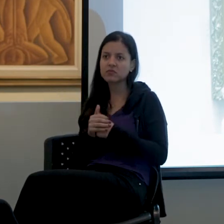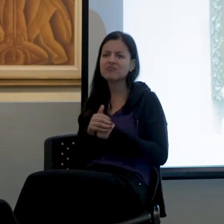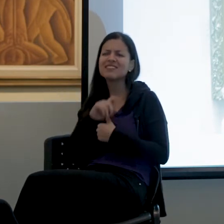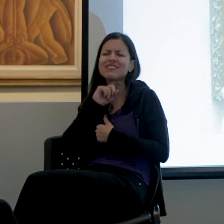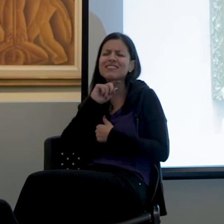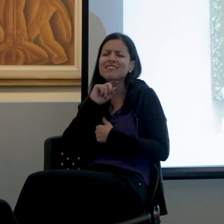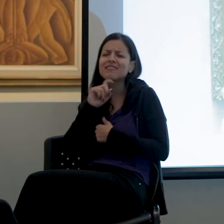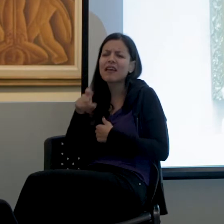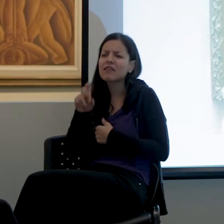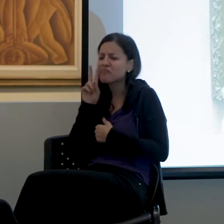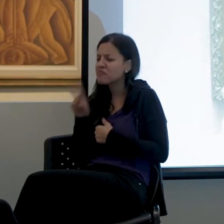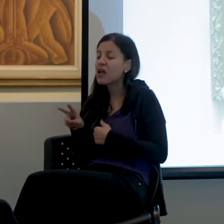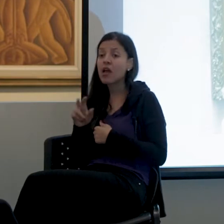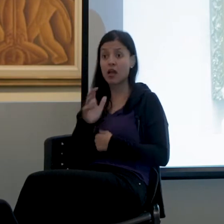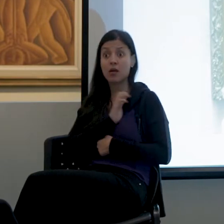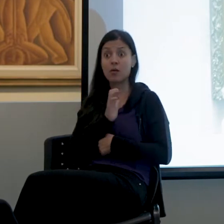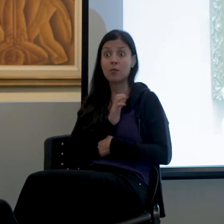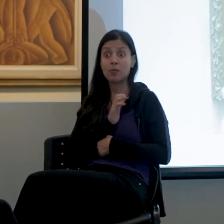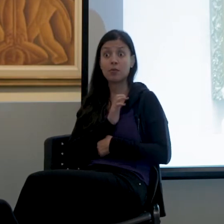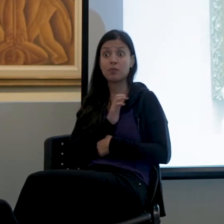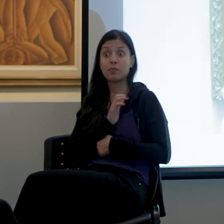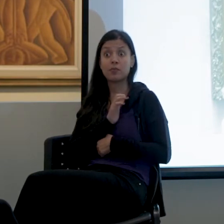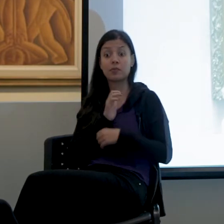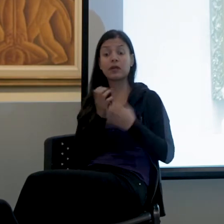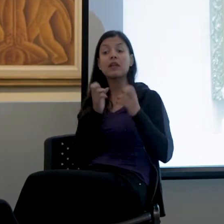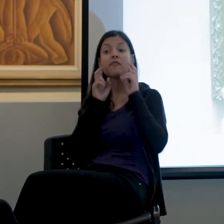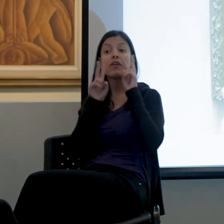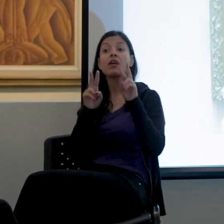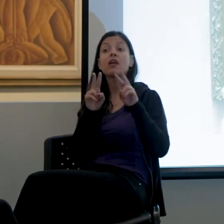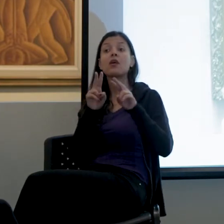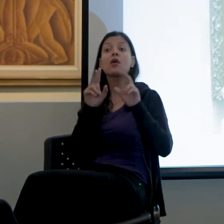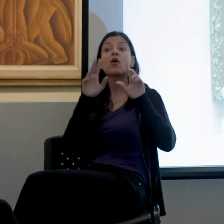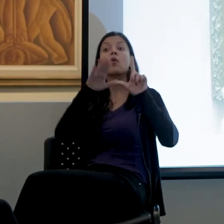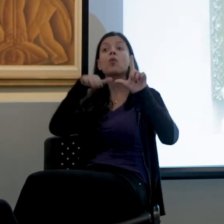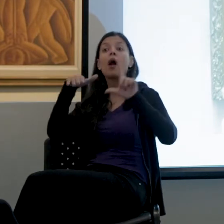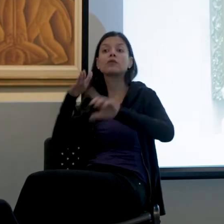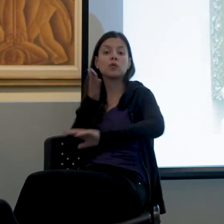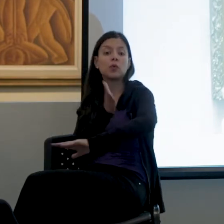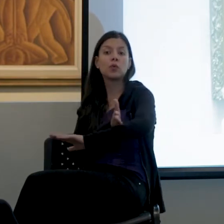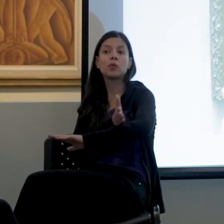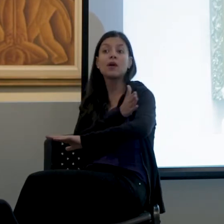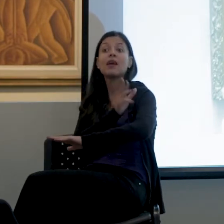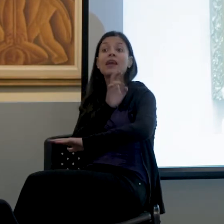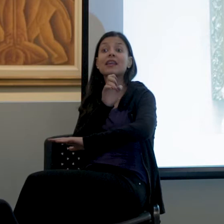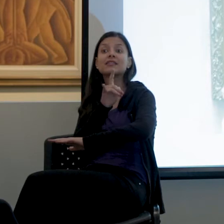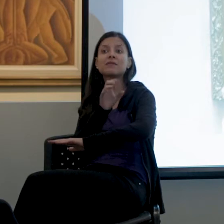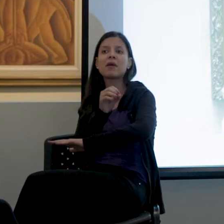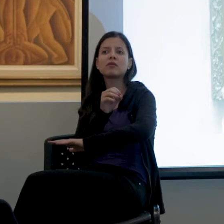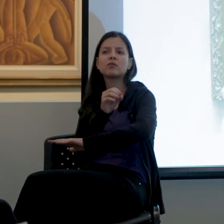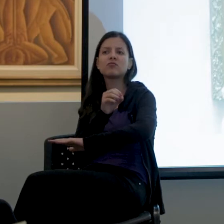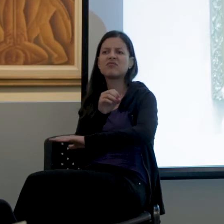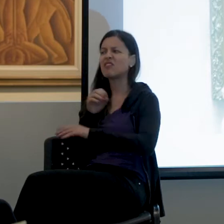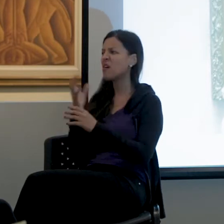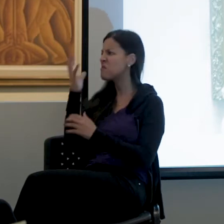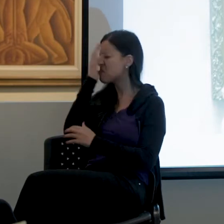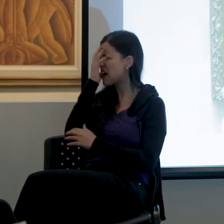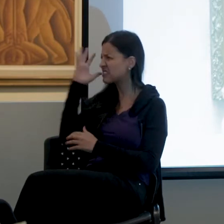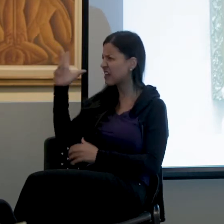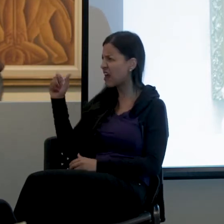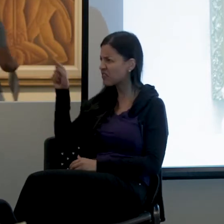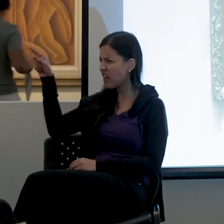bola. A burguesia queria ver os quadros do Renascimento, aquelas coisas, não quer ficar vendo máscara de negão. Ao contrário, né?